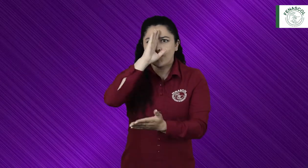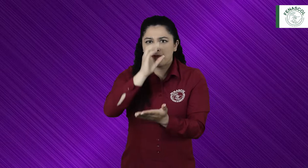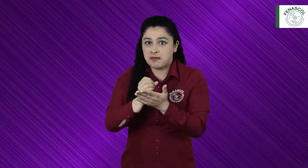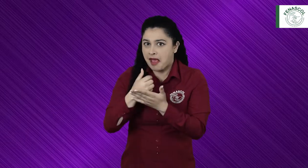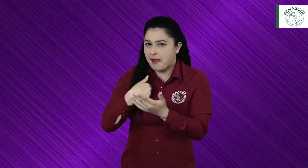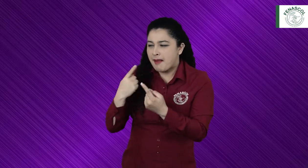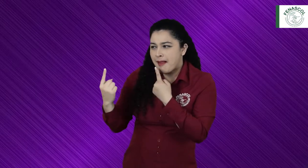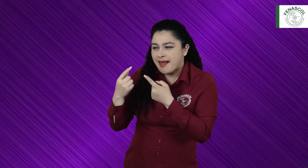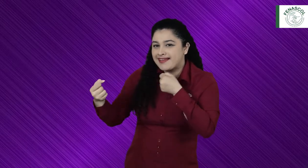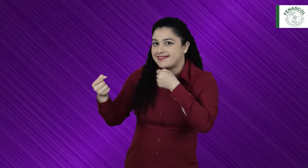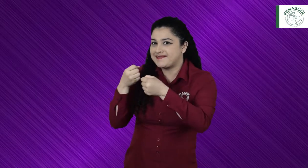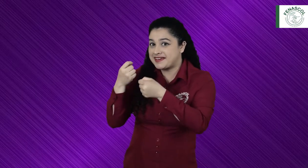veamos